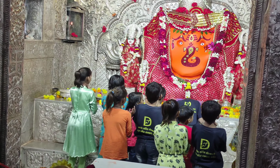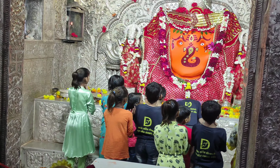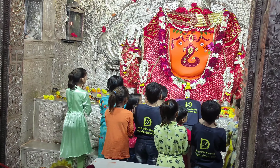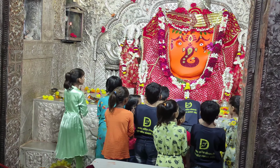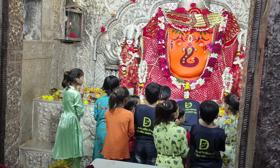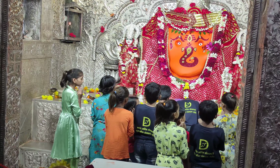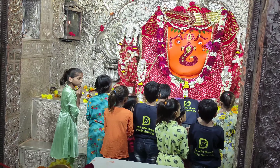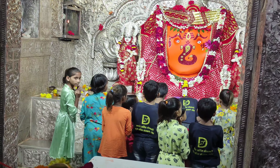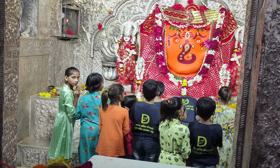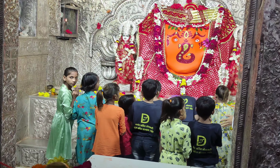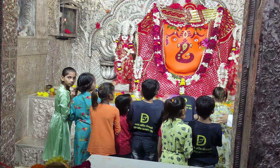उनको कैसे